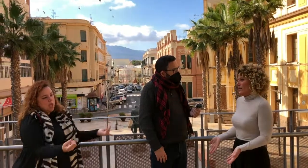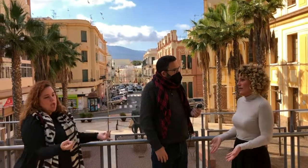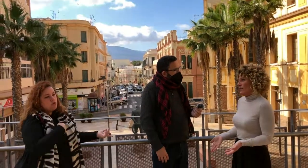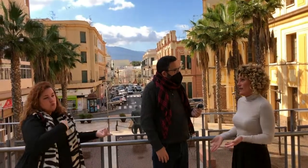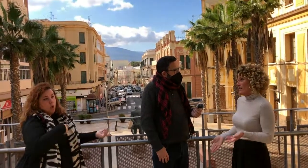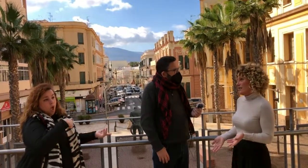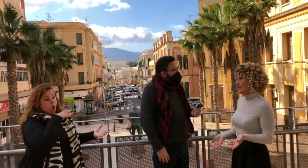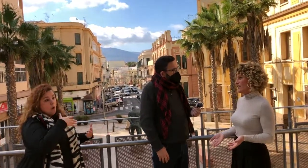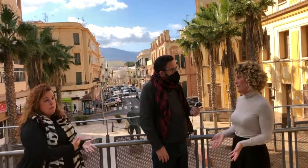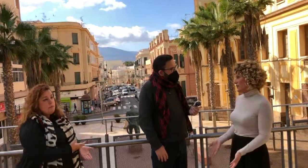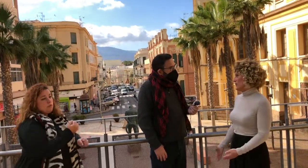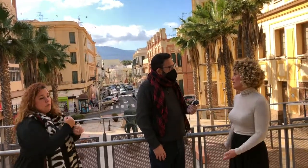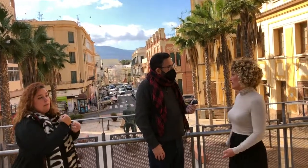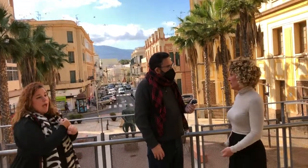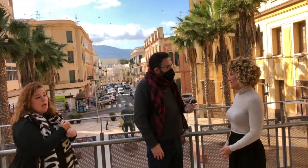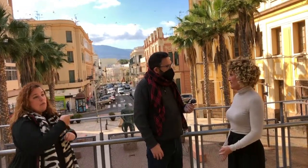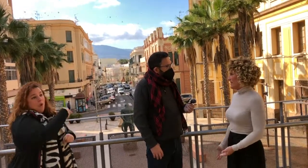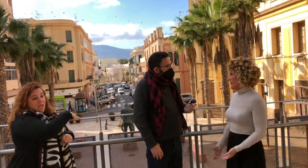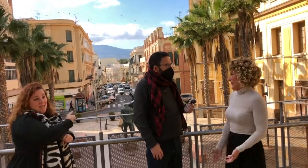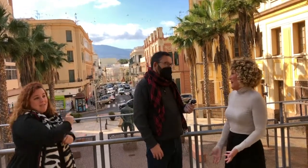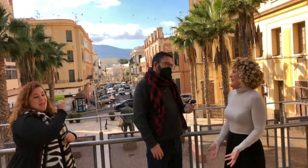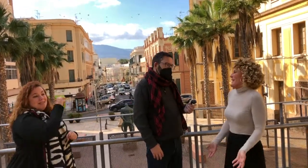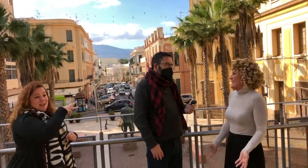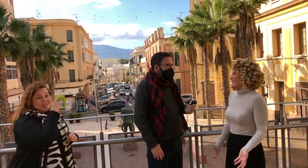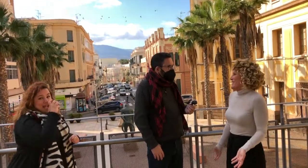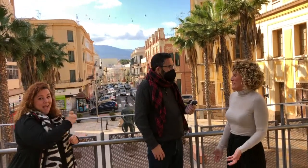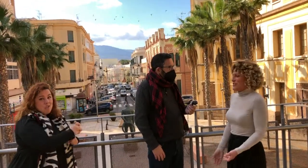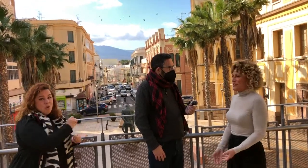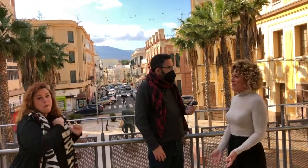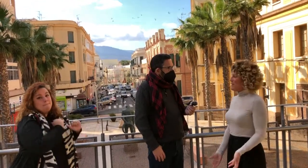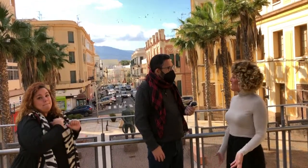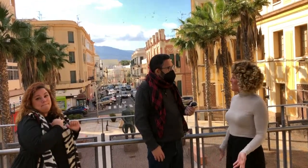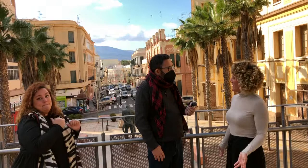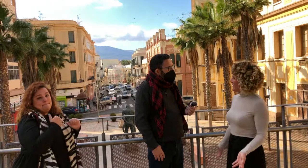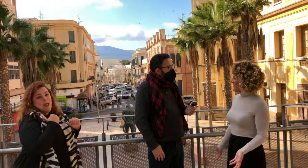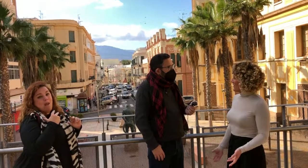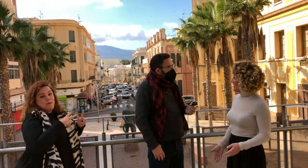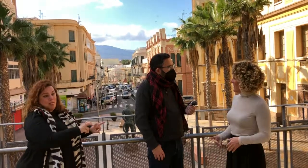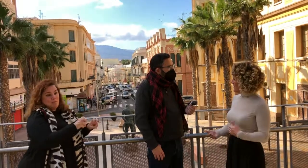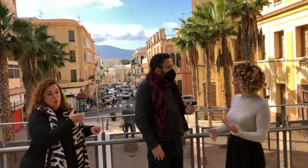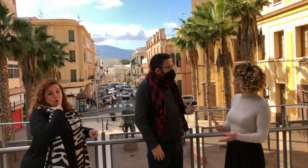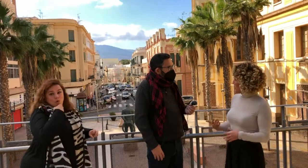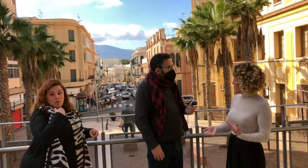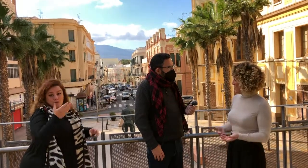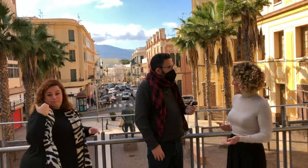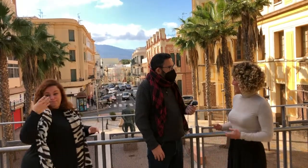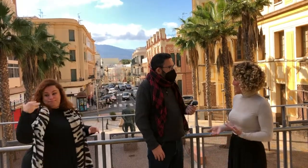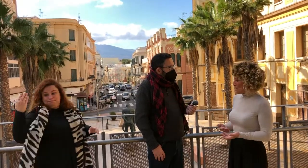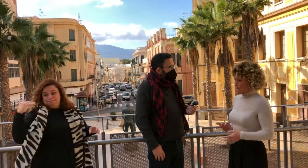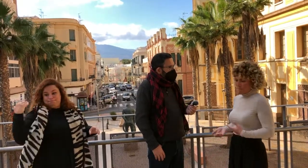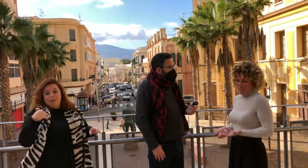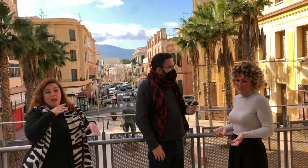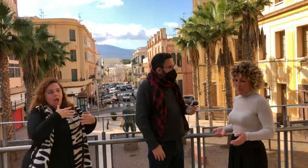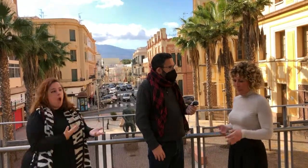conocí, ella tenía 13 años, tiene 22, cuando entró en primero de ESO. Entonces ha sido todo una...